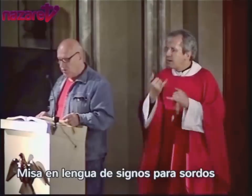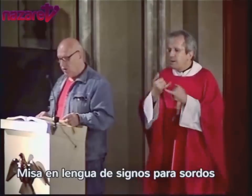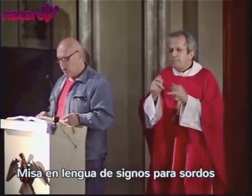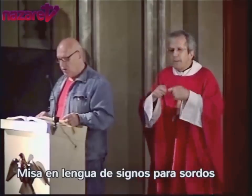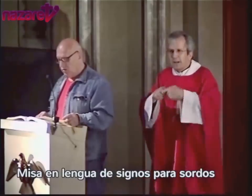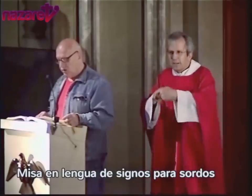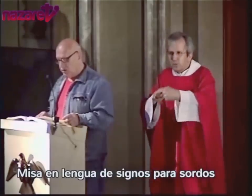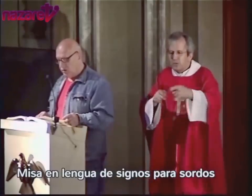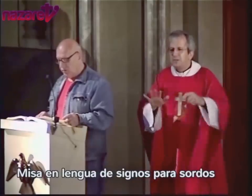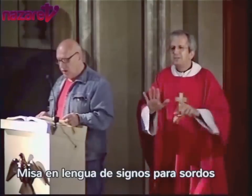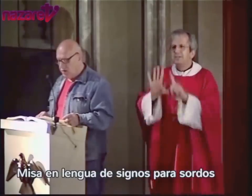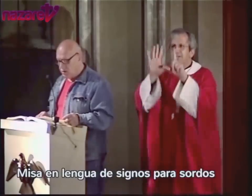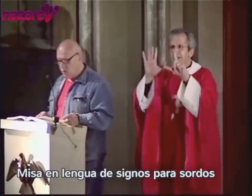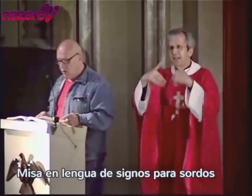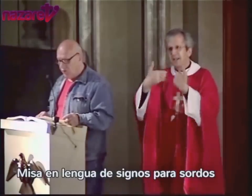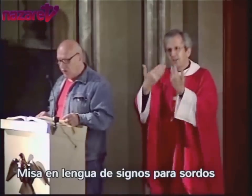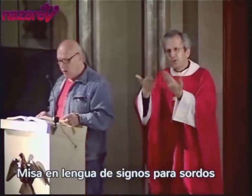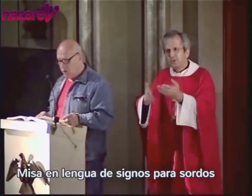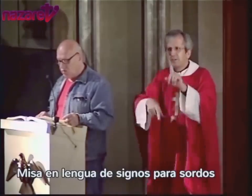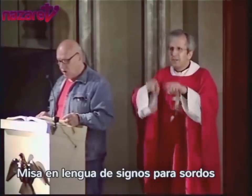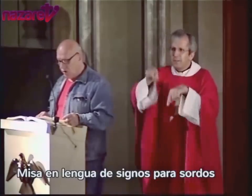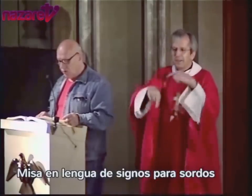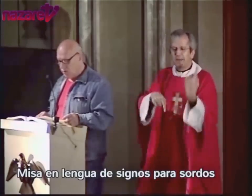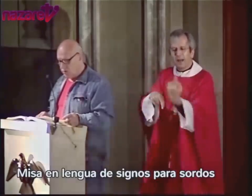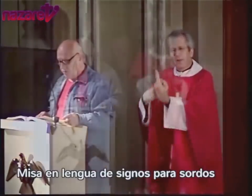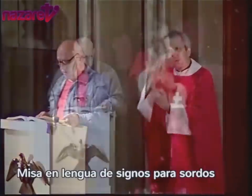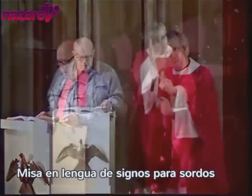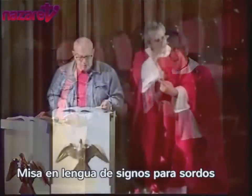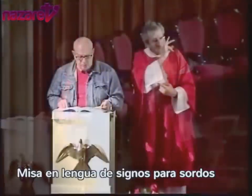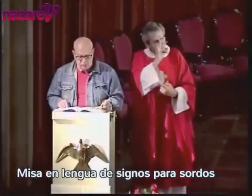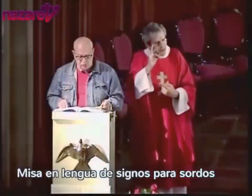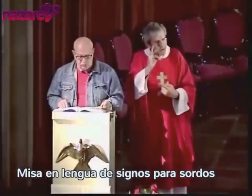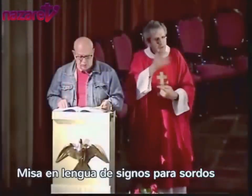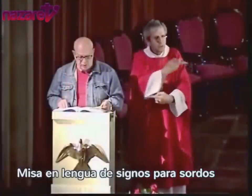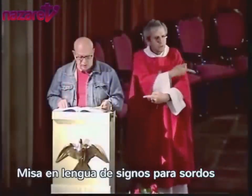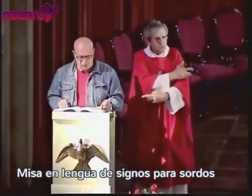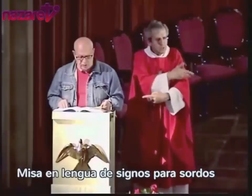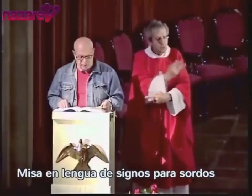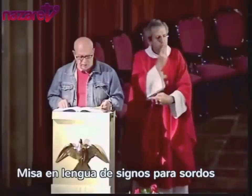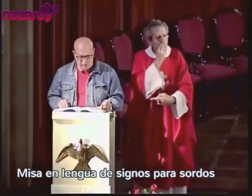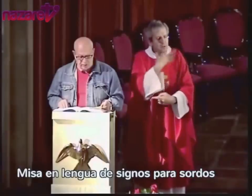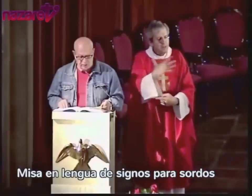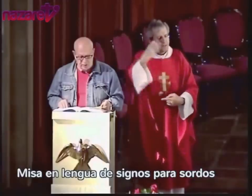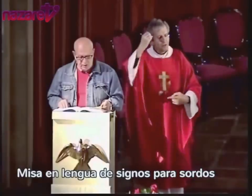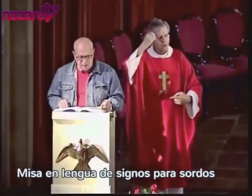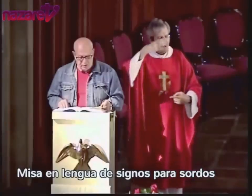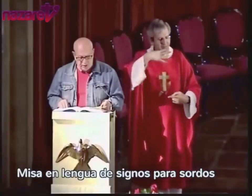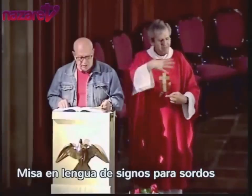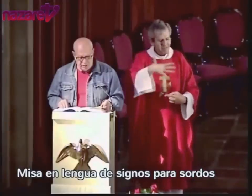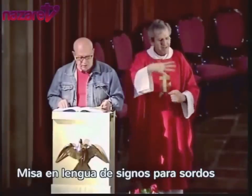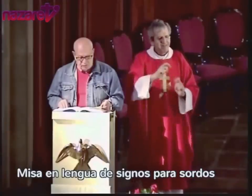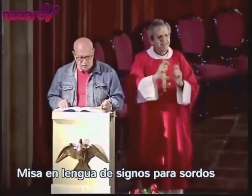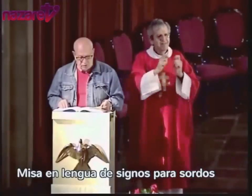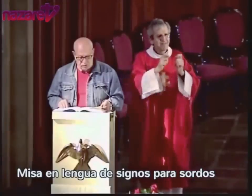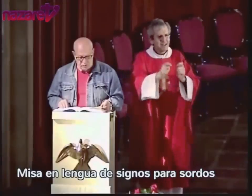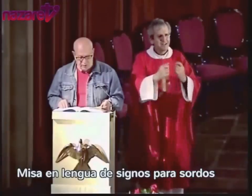Reparte tus siete dones según la fe de tus siervos. Por tu bondad y tu gracia, dale